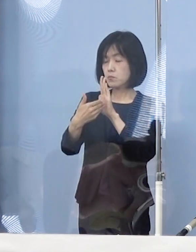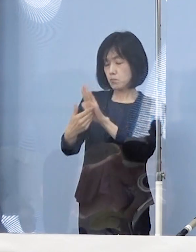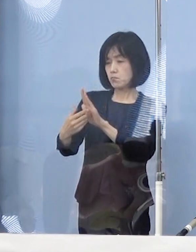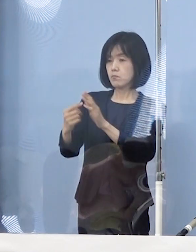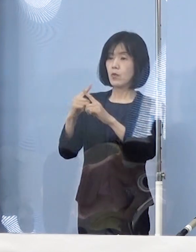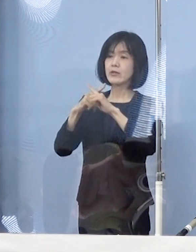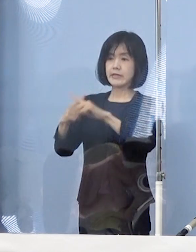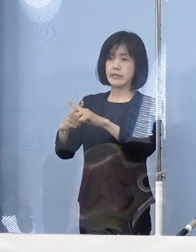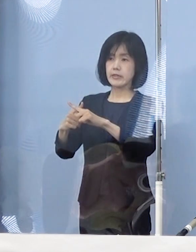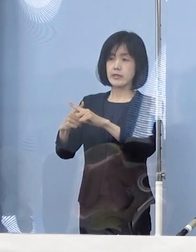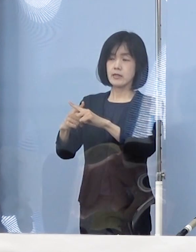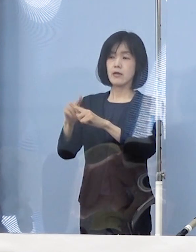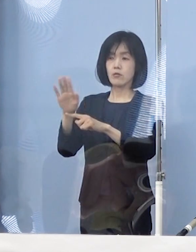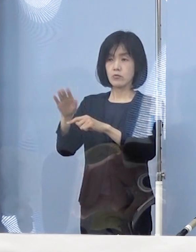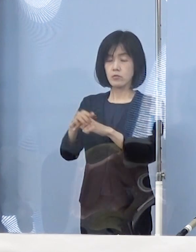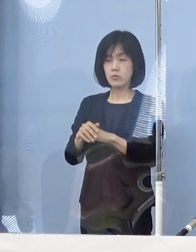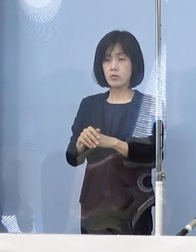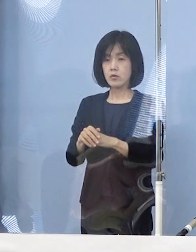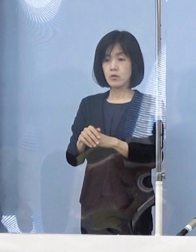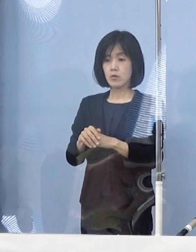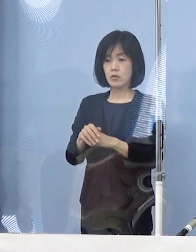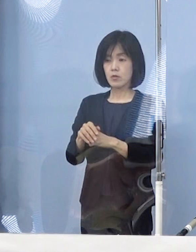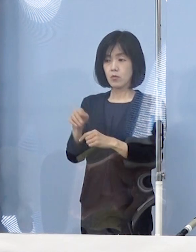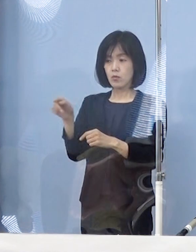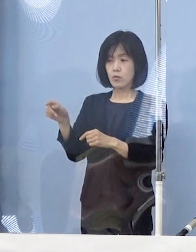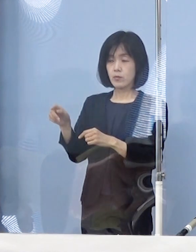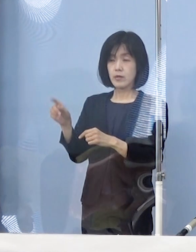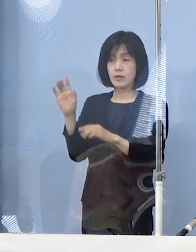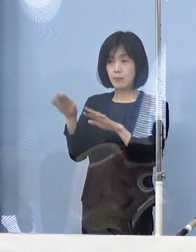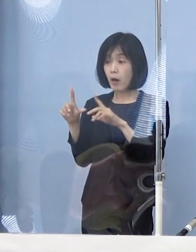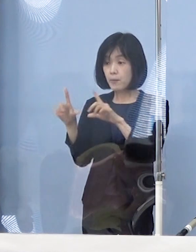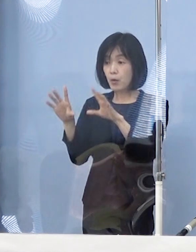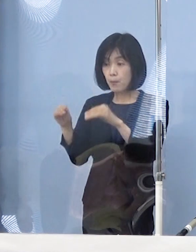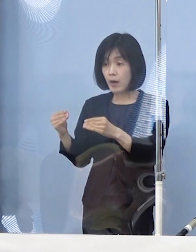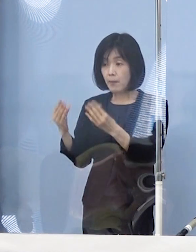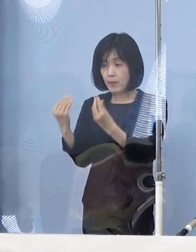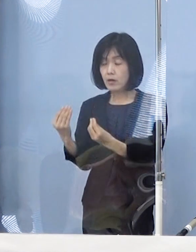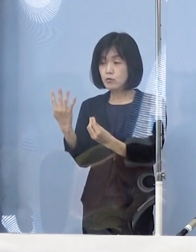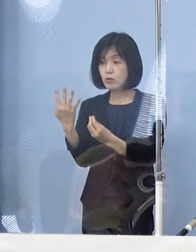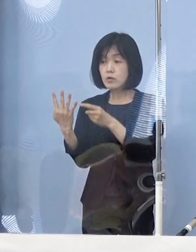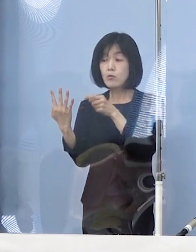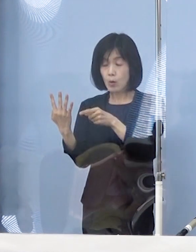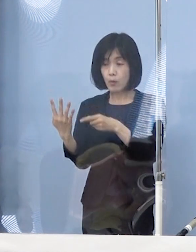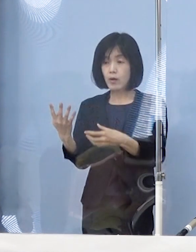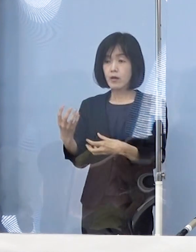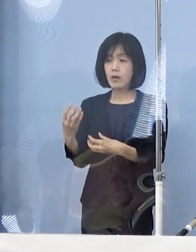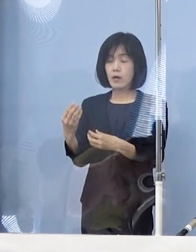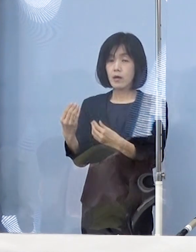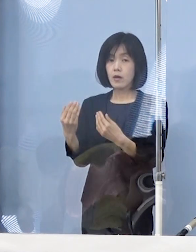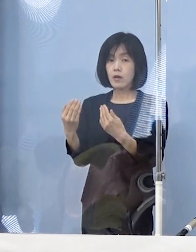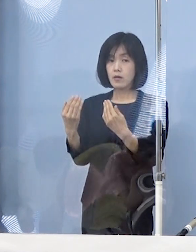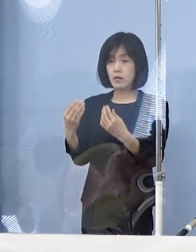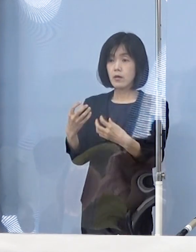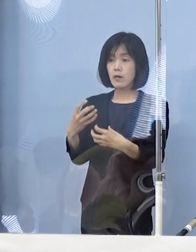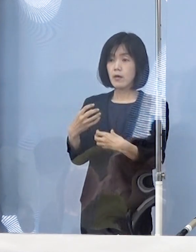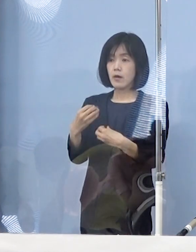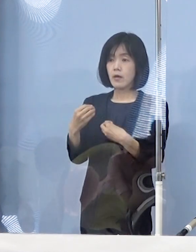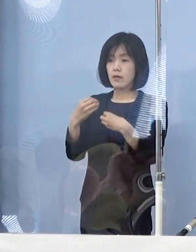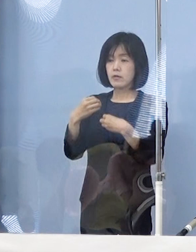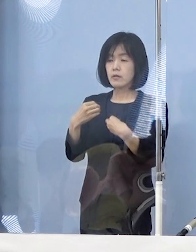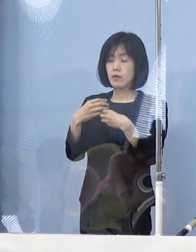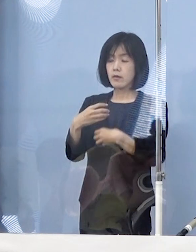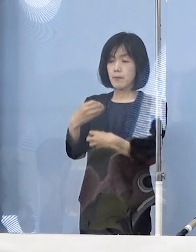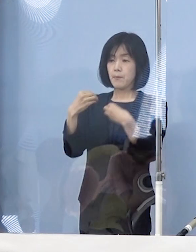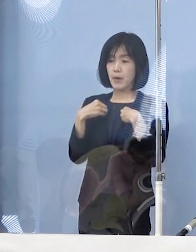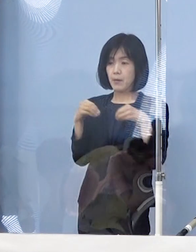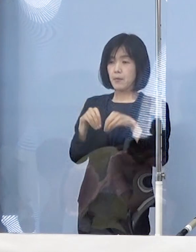。この以上4名の方は感染可能期間中に登校していることが確認されておりますので、